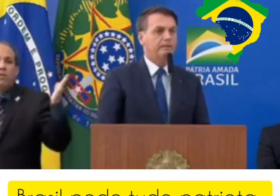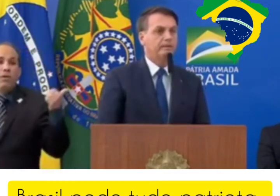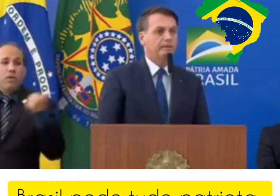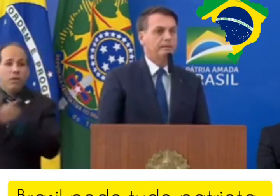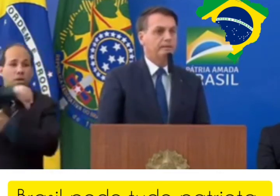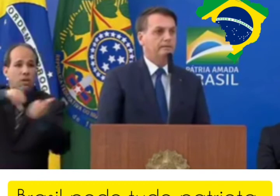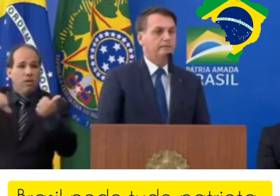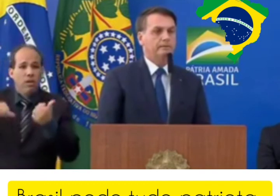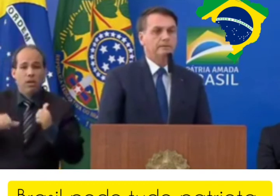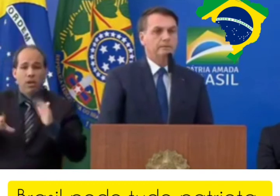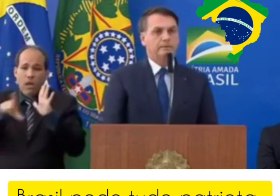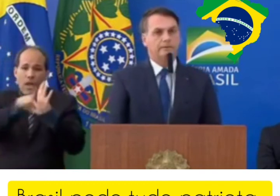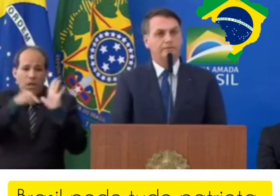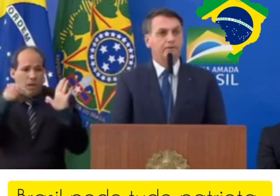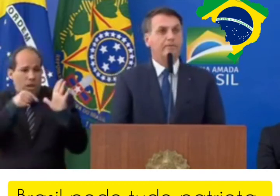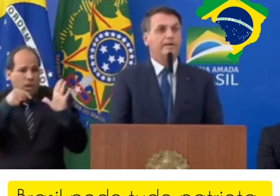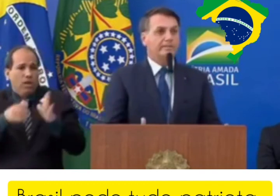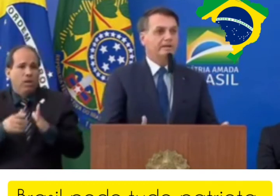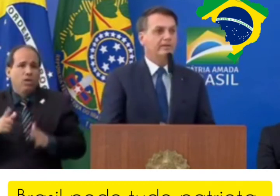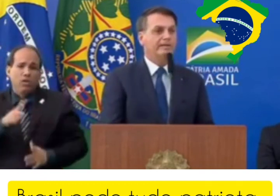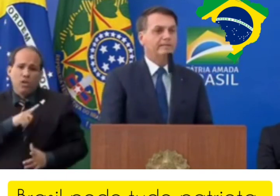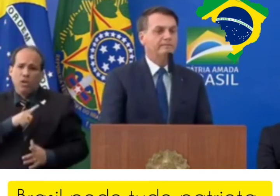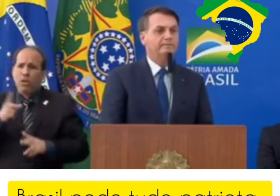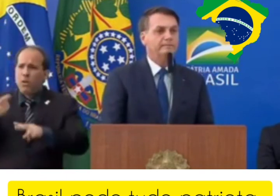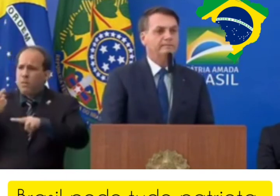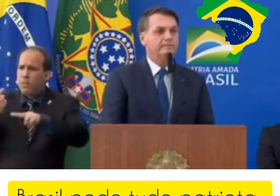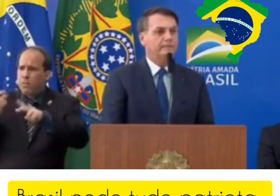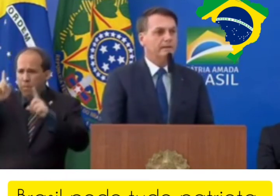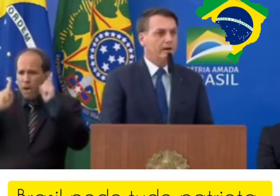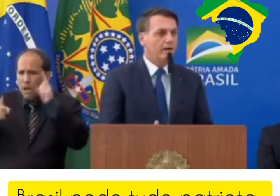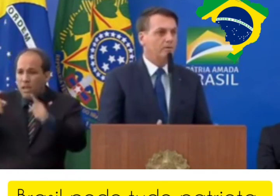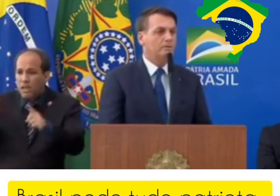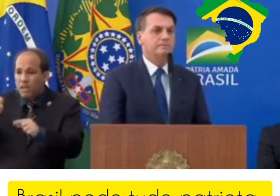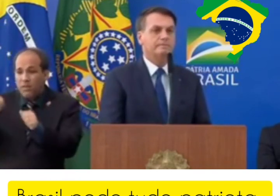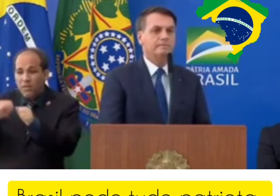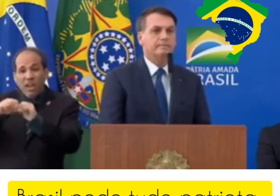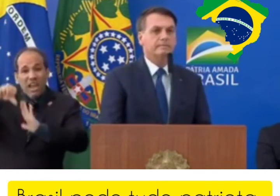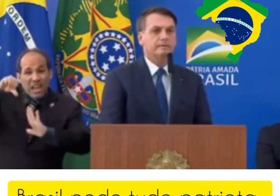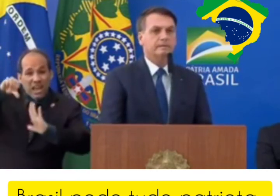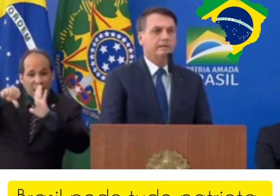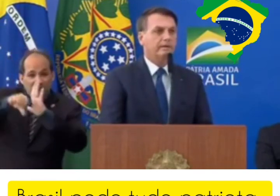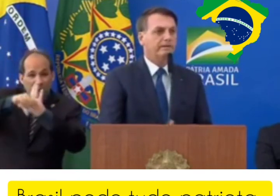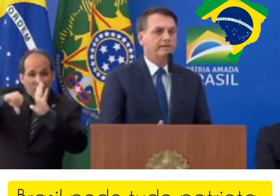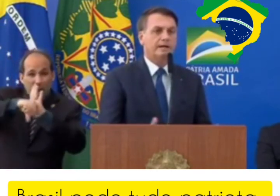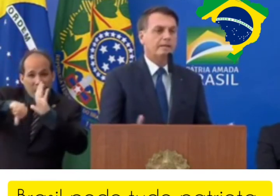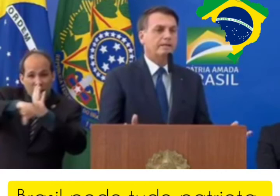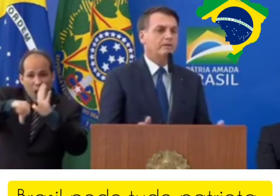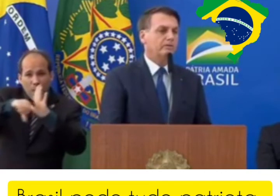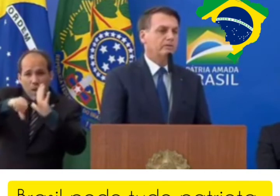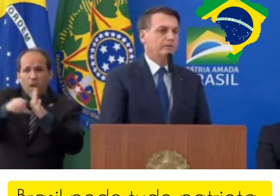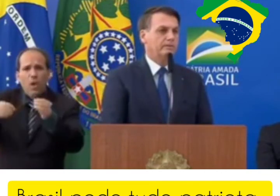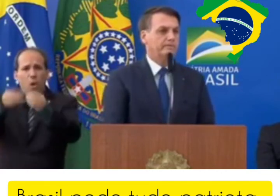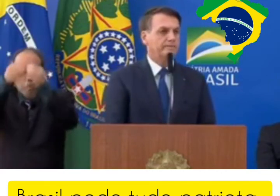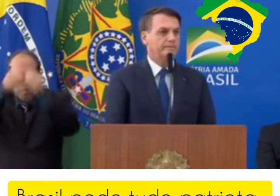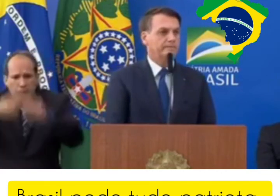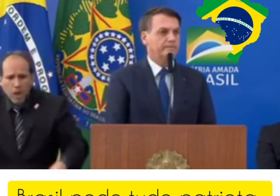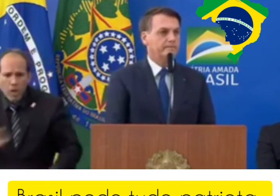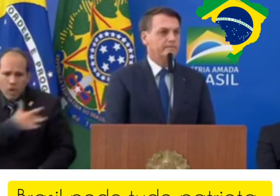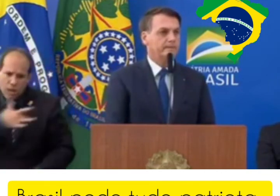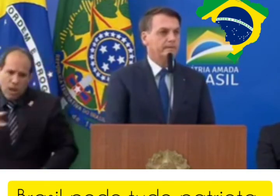disseminando de forma criminosa algo que afetasse a saúde de